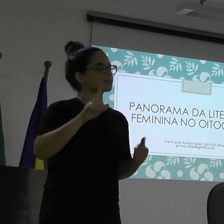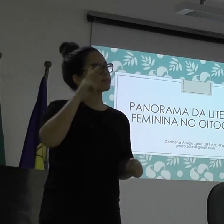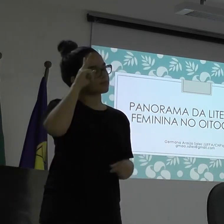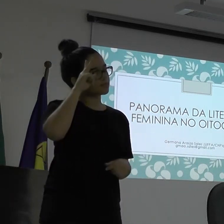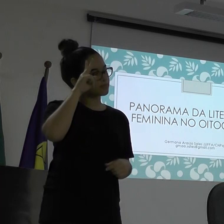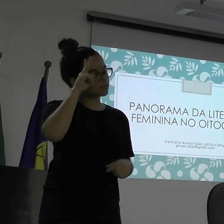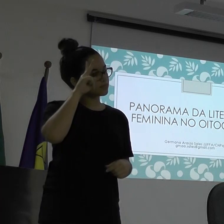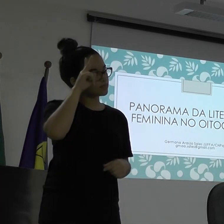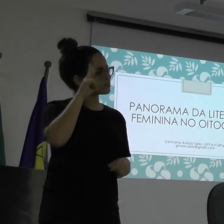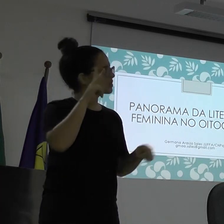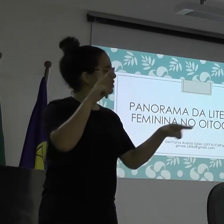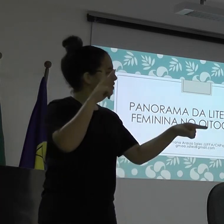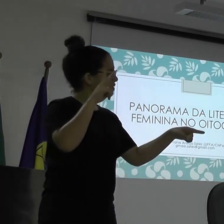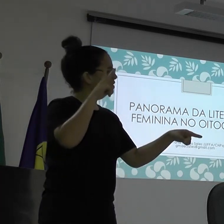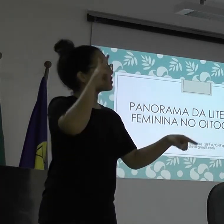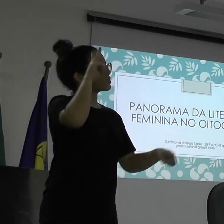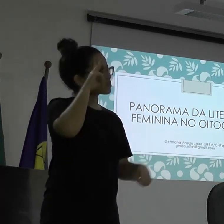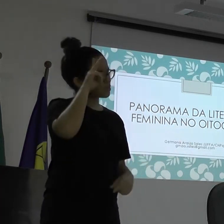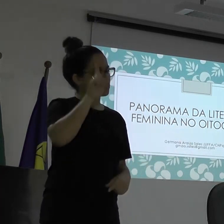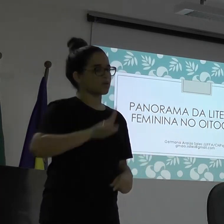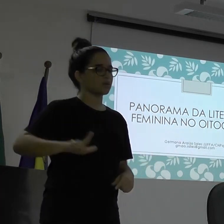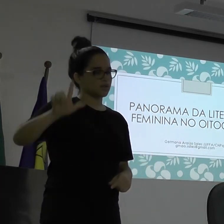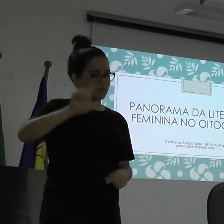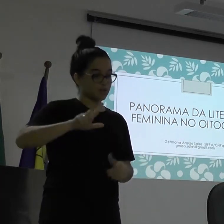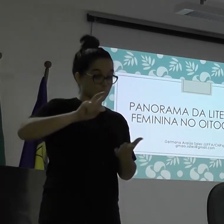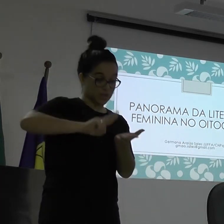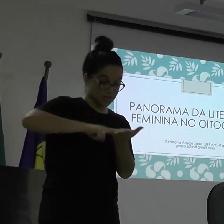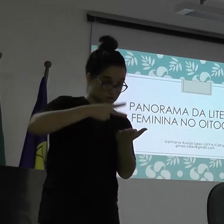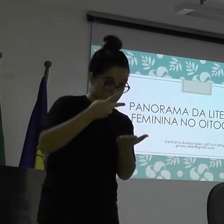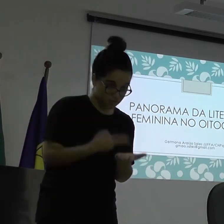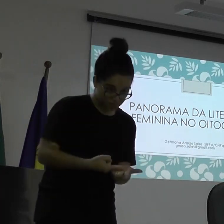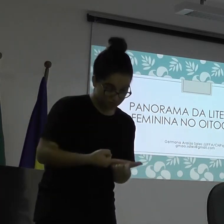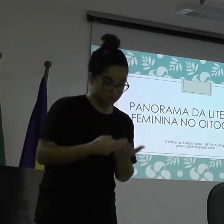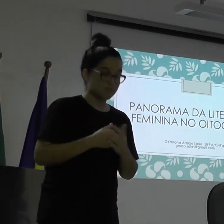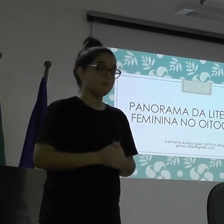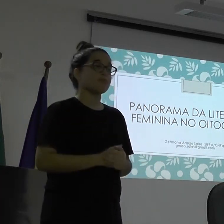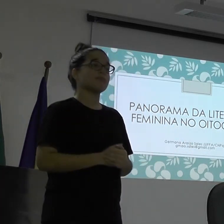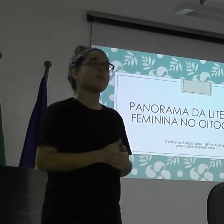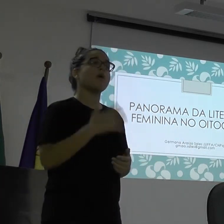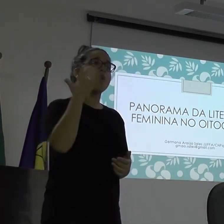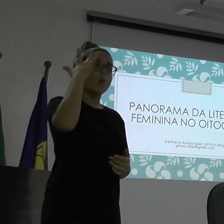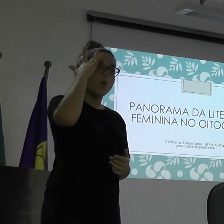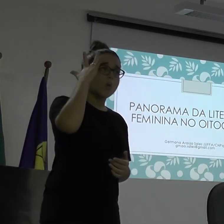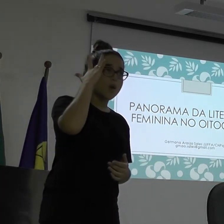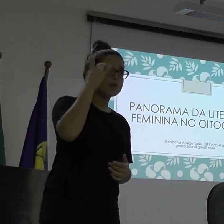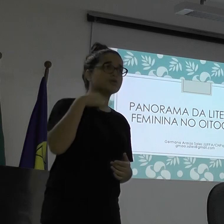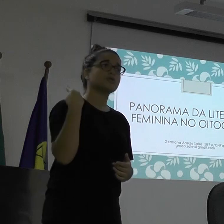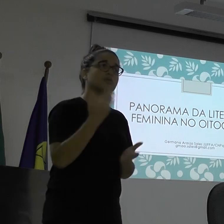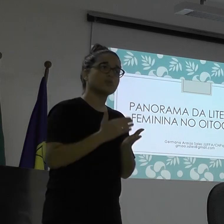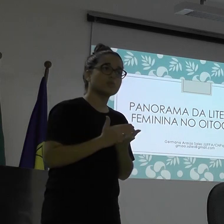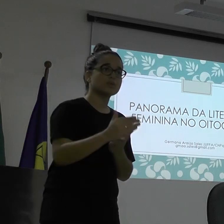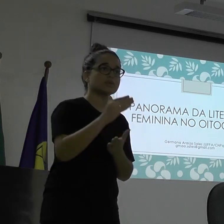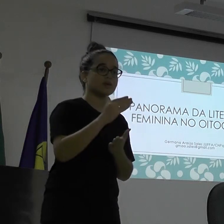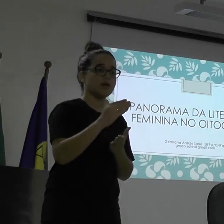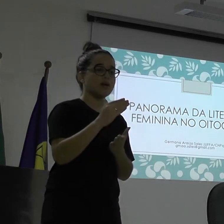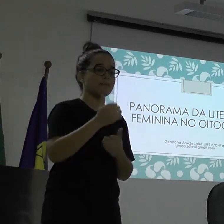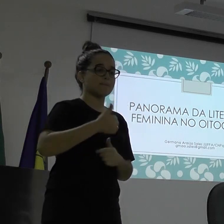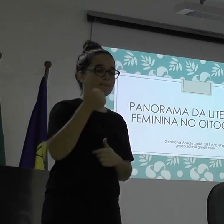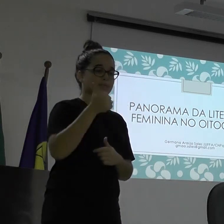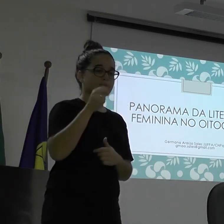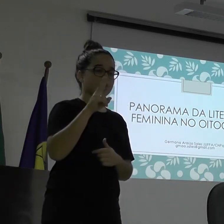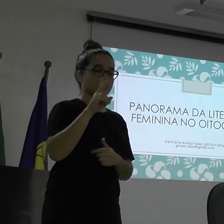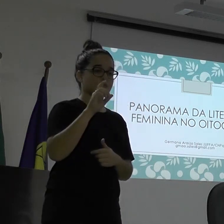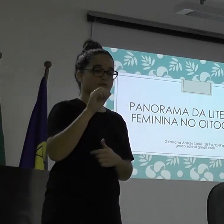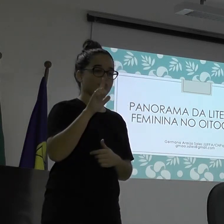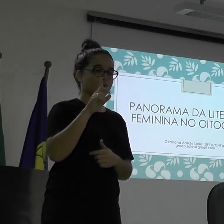história do texto, a história da literatura traduzida, e eu acho que a gente vai começar o nosso volume por uma história da